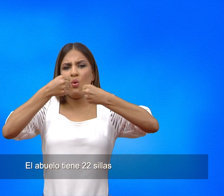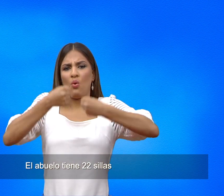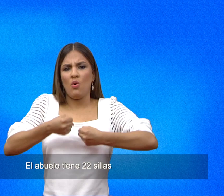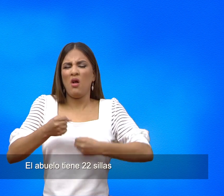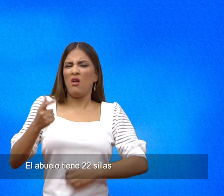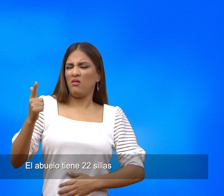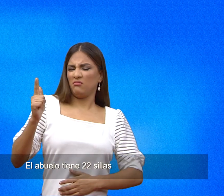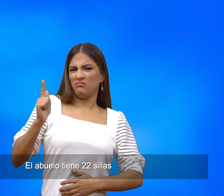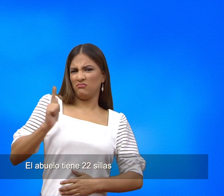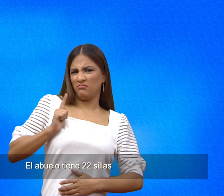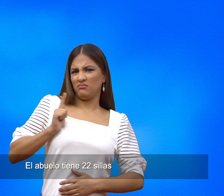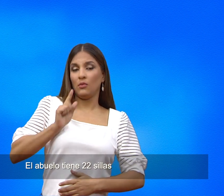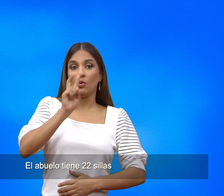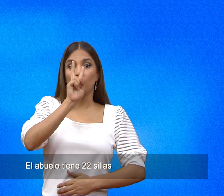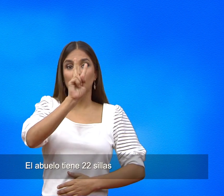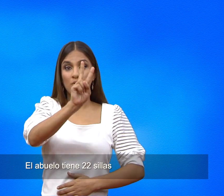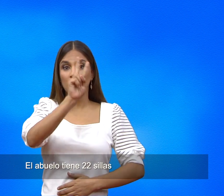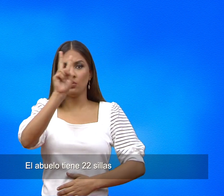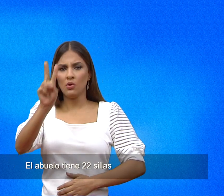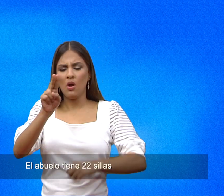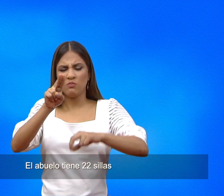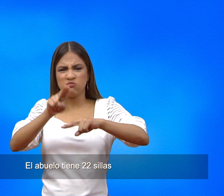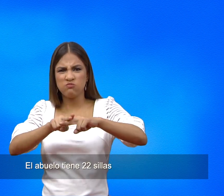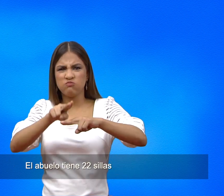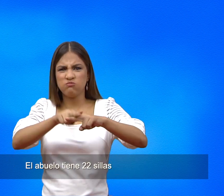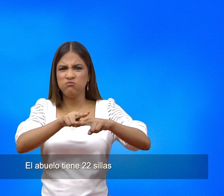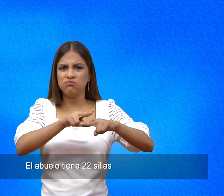el abuelo tiene 22 sillas